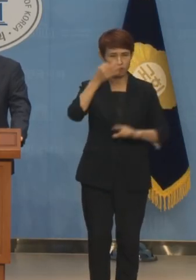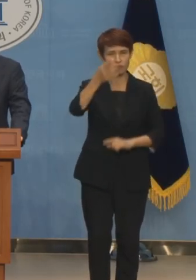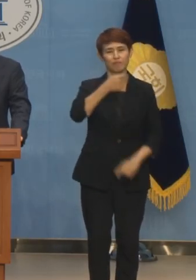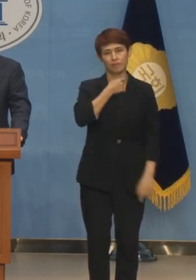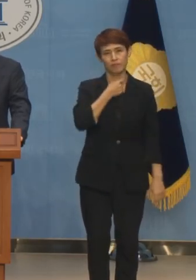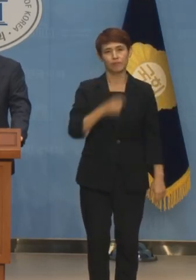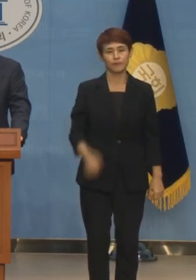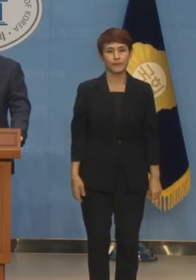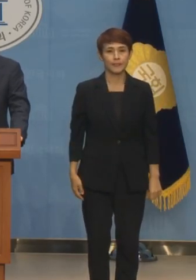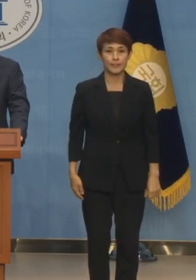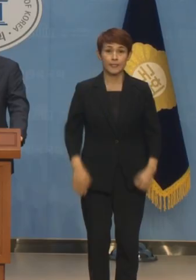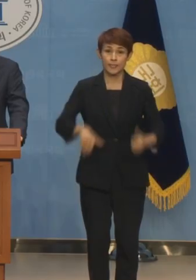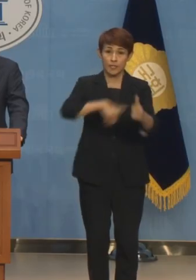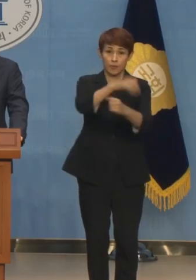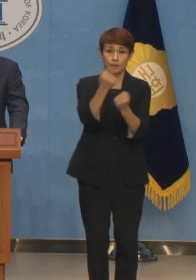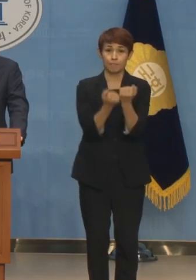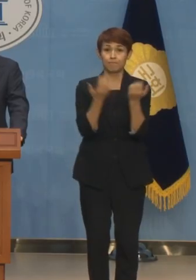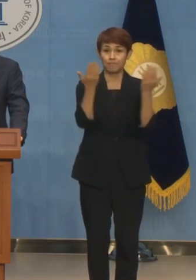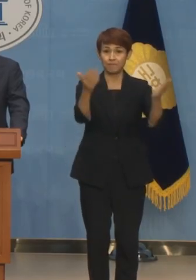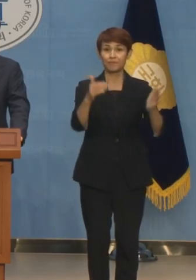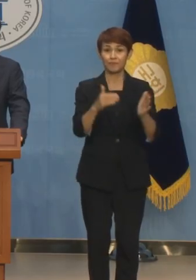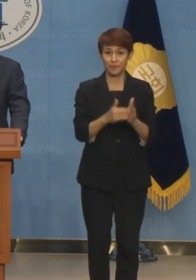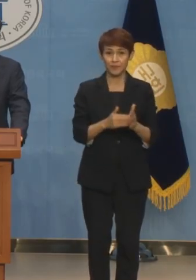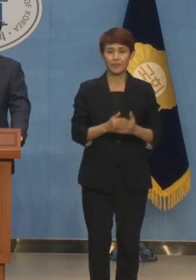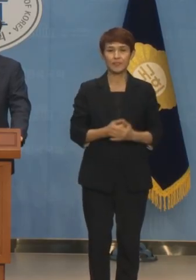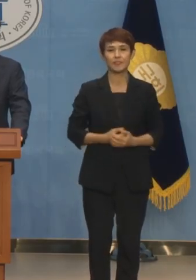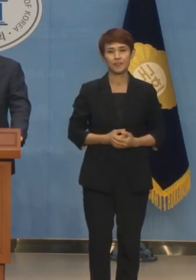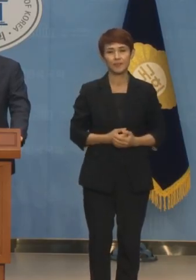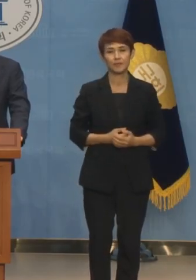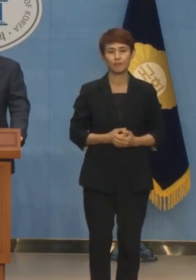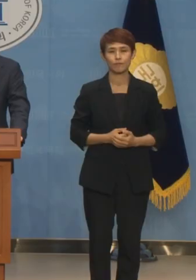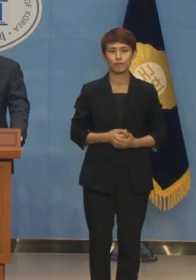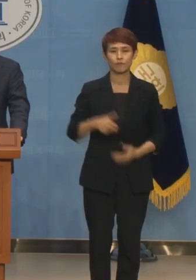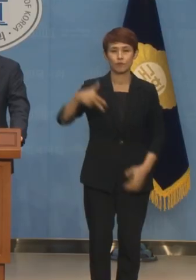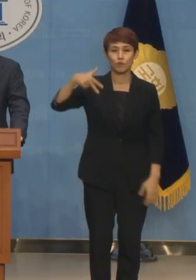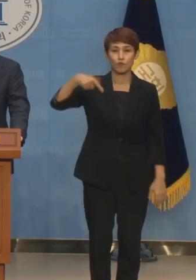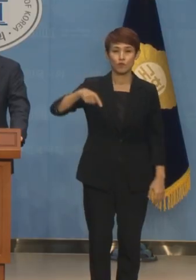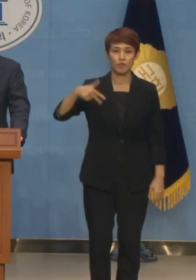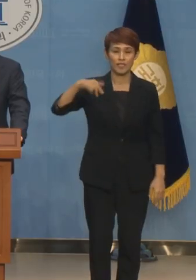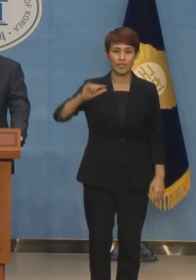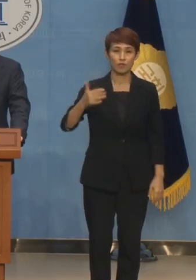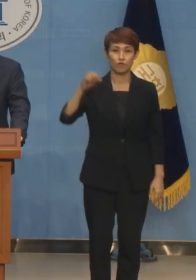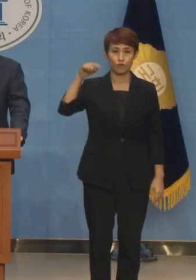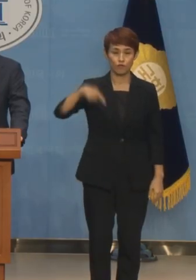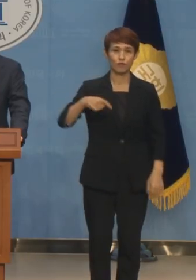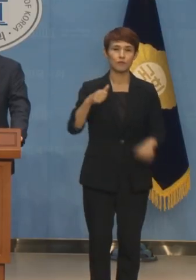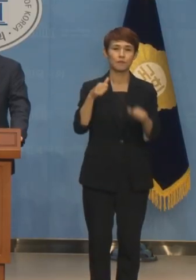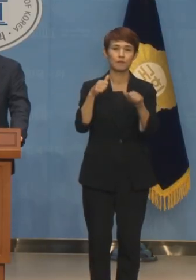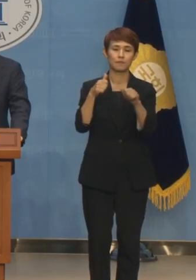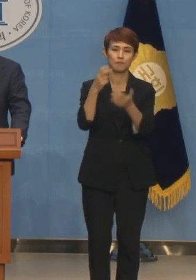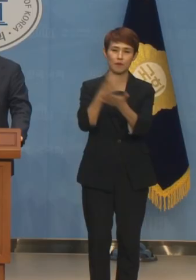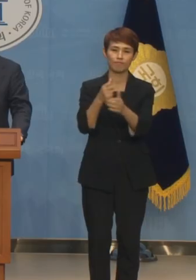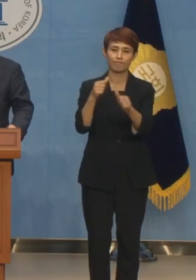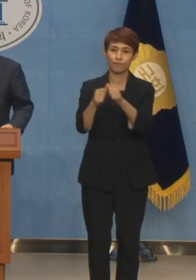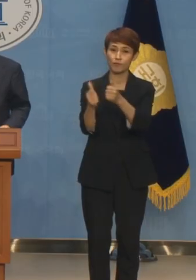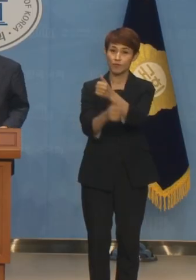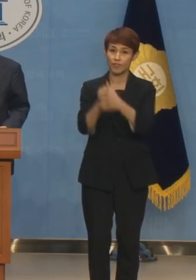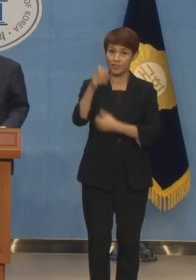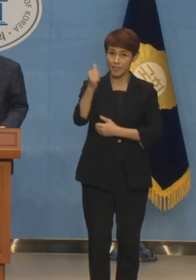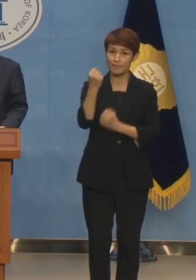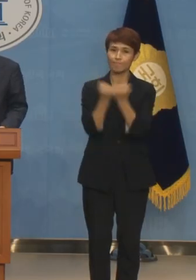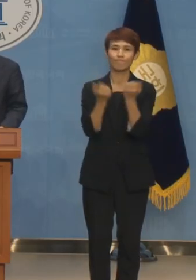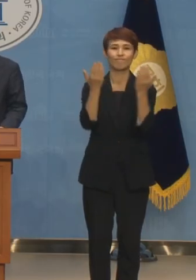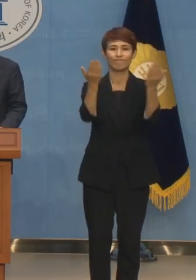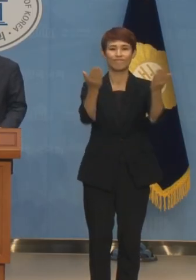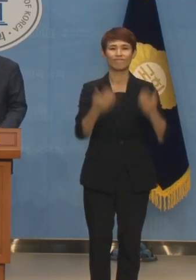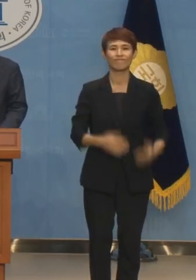간단한 상황 설명을 한 뒤에 옆에 계신 주진우 법률자문위원장이 상세한 설명을